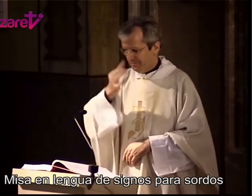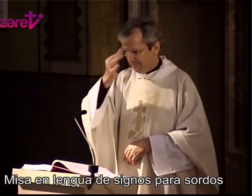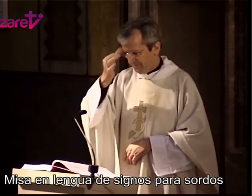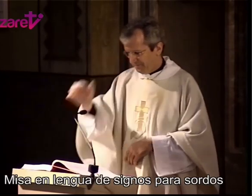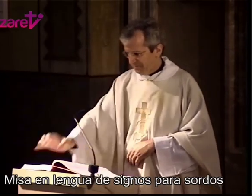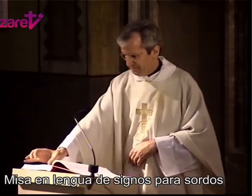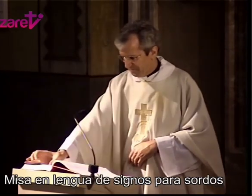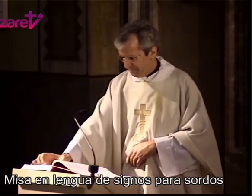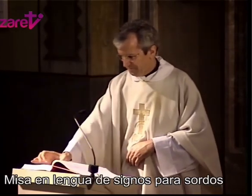Señor.